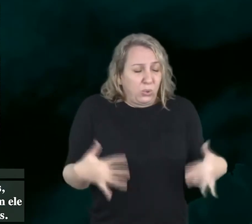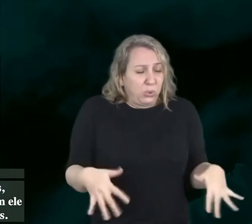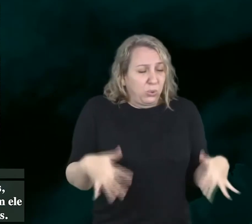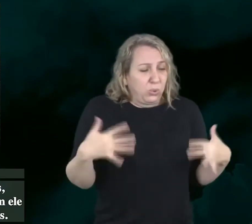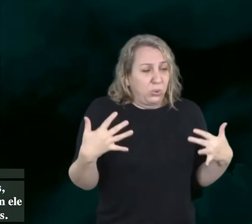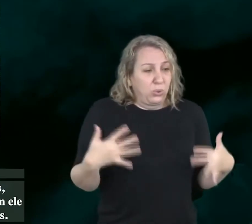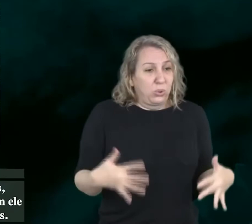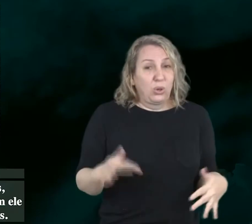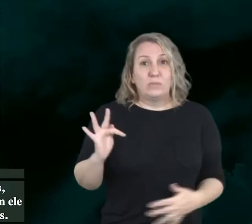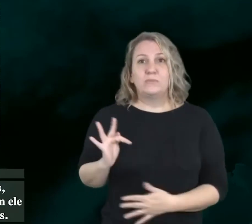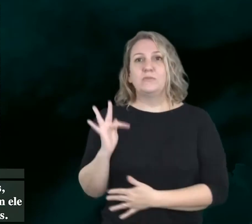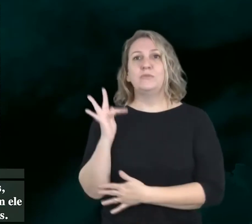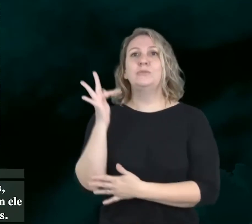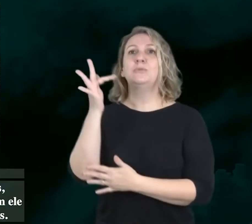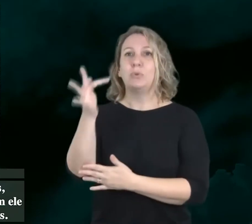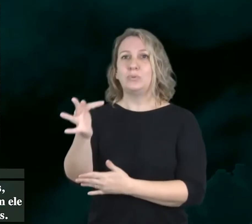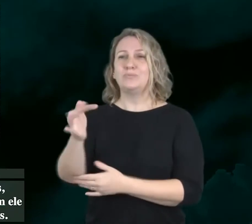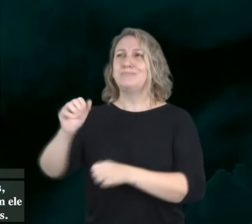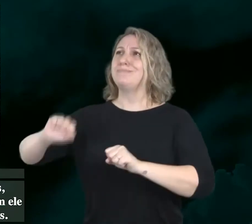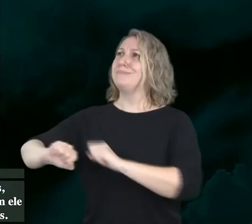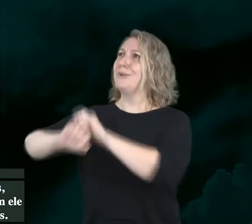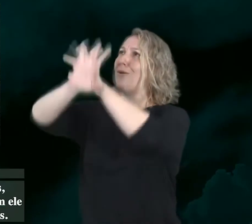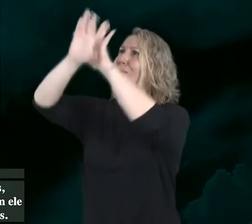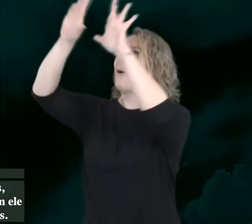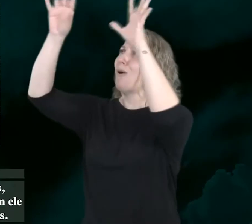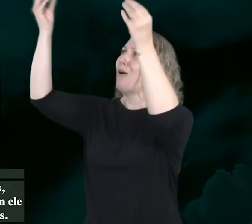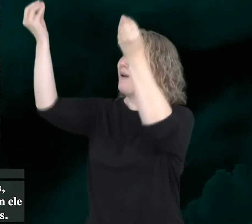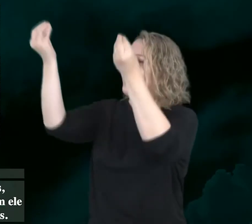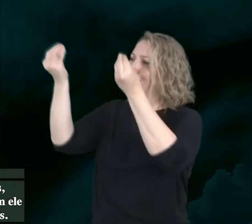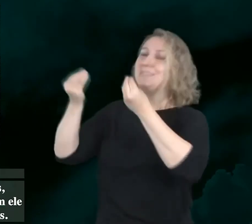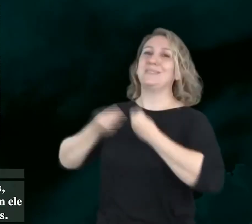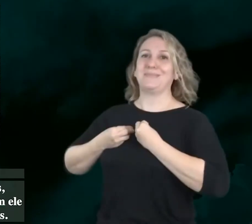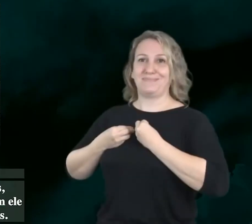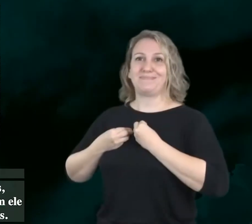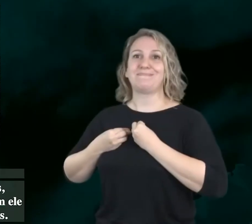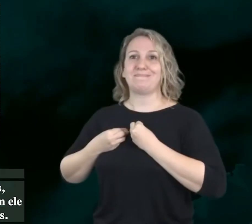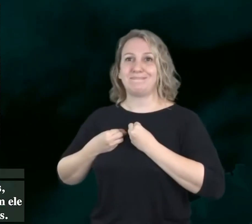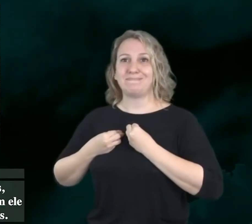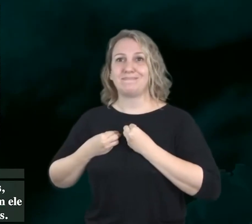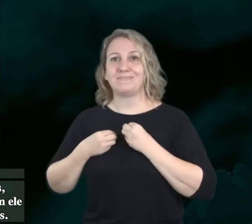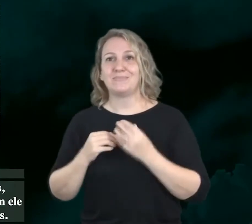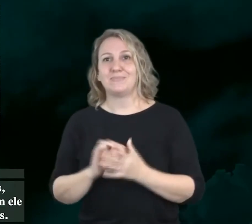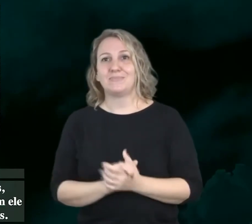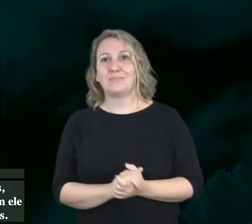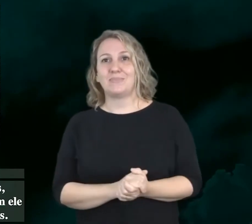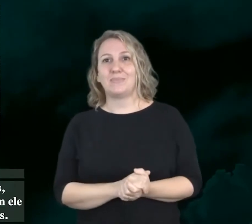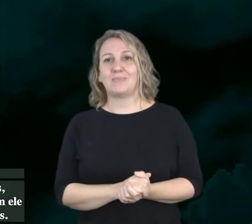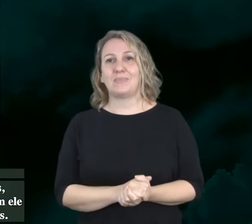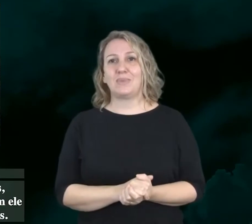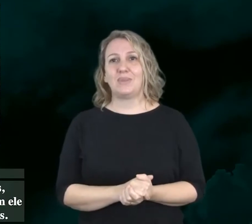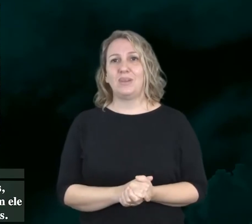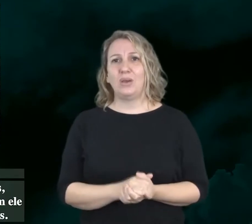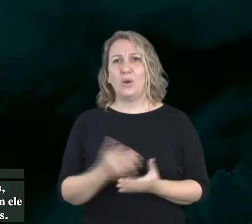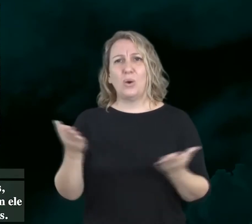é que nos motiva, qual é a nossa expectativa, queridos irmãos, com tanto sofrimento, tanta dificuldade, tantos aborrecimentos,